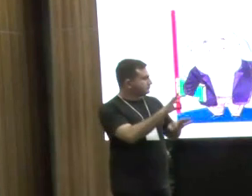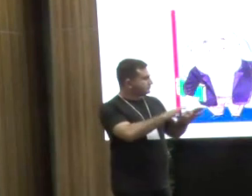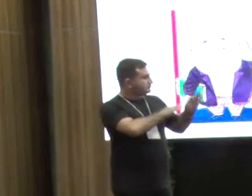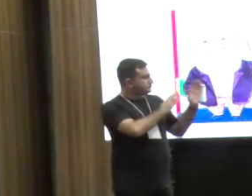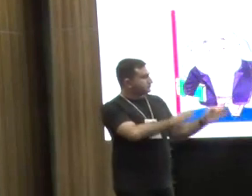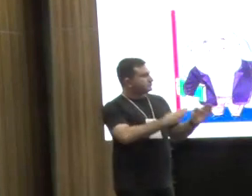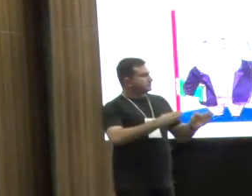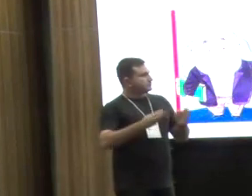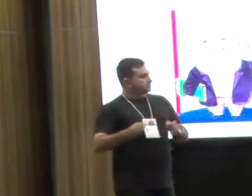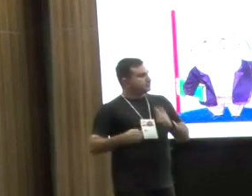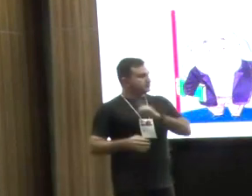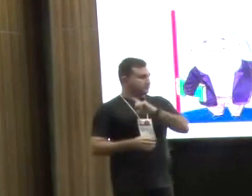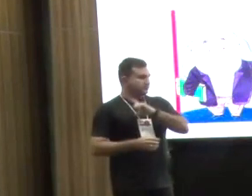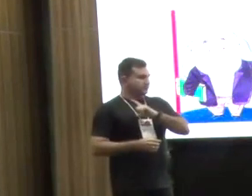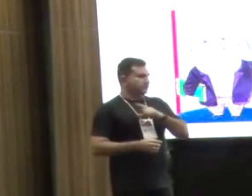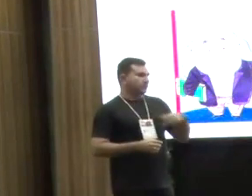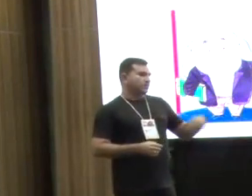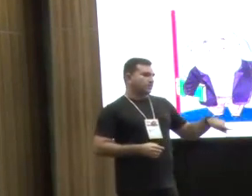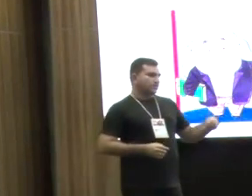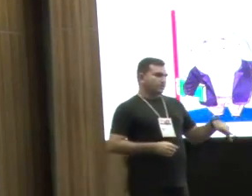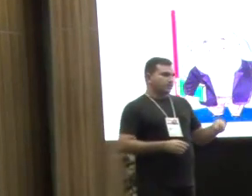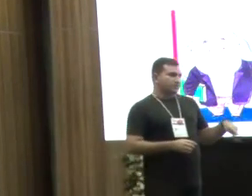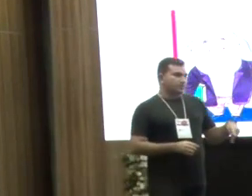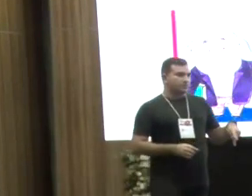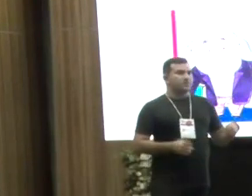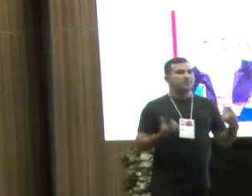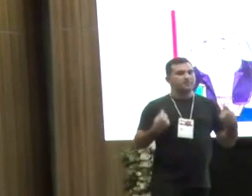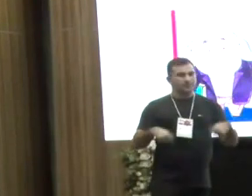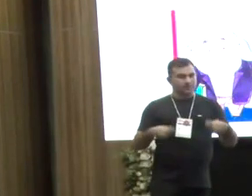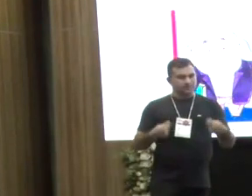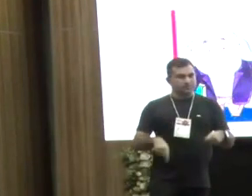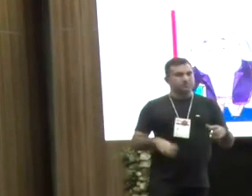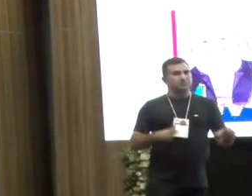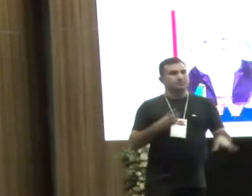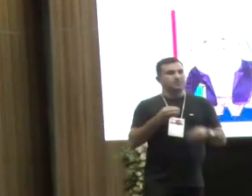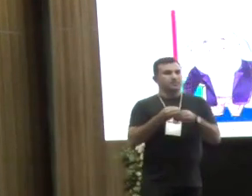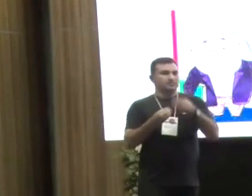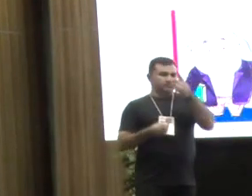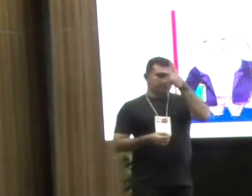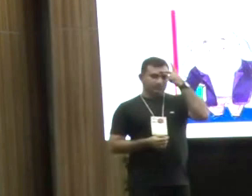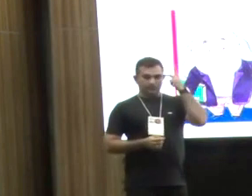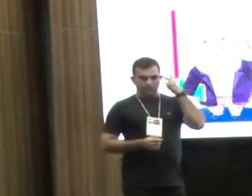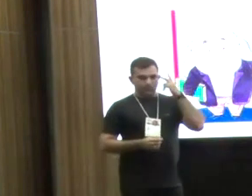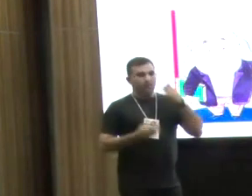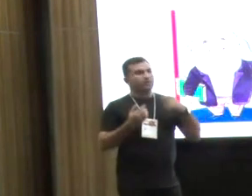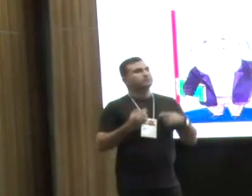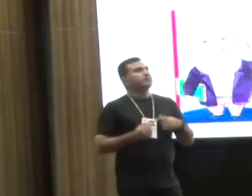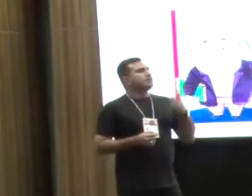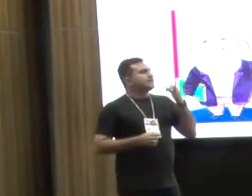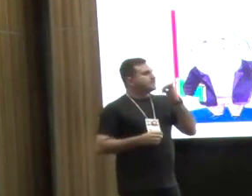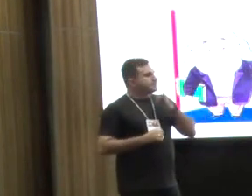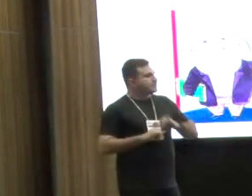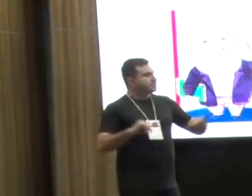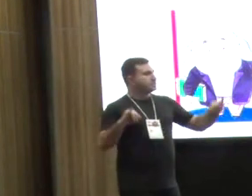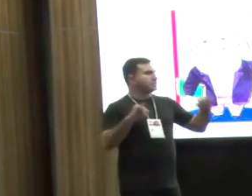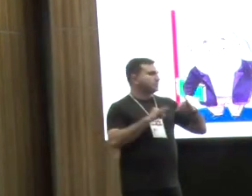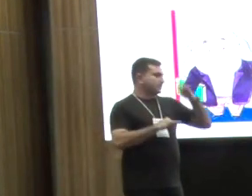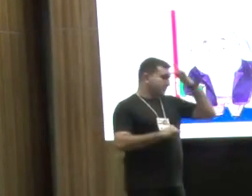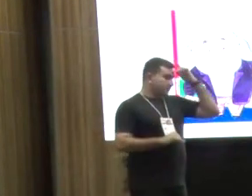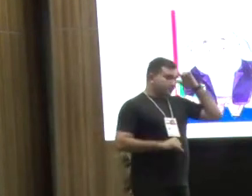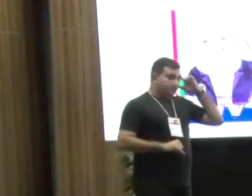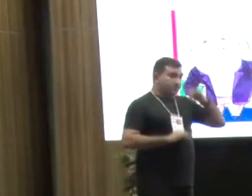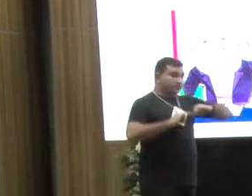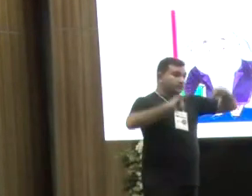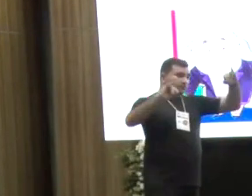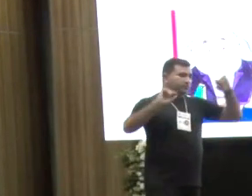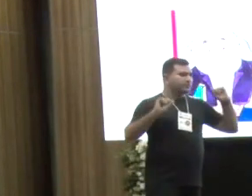orgânicos. Um professor tem que ser alguém que, quando abre a boca, a pessoa diga: